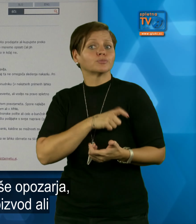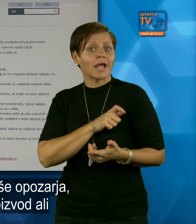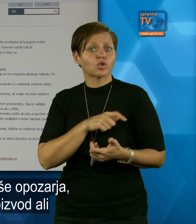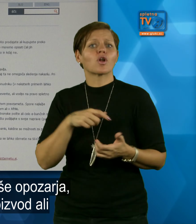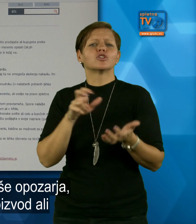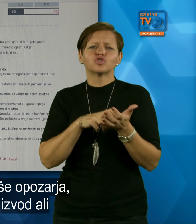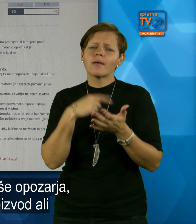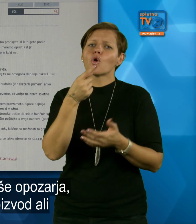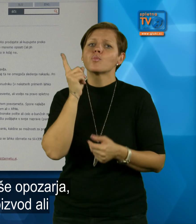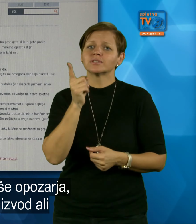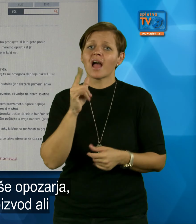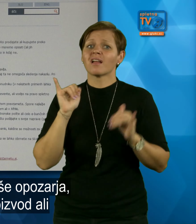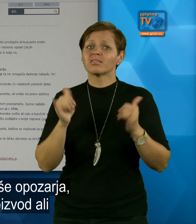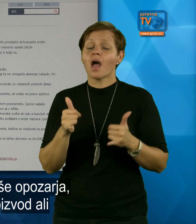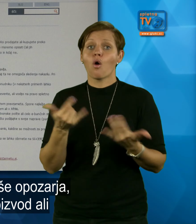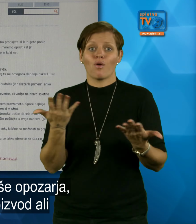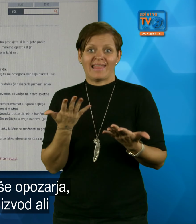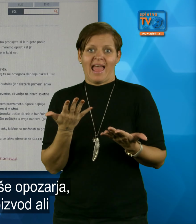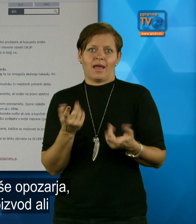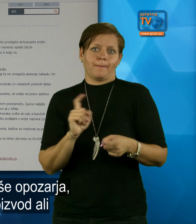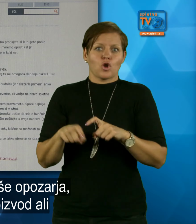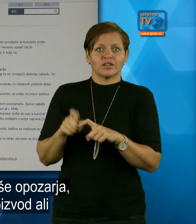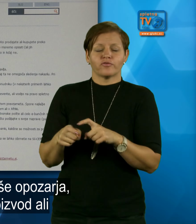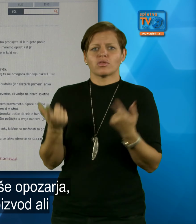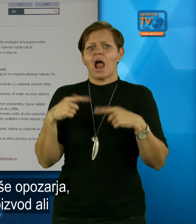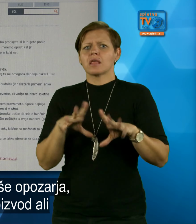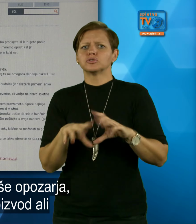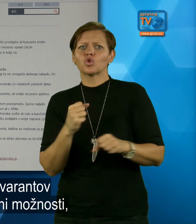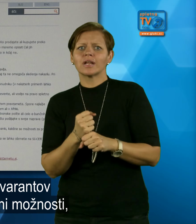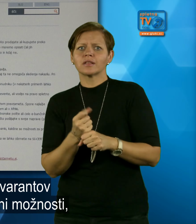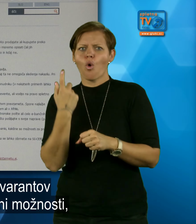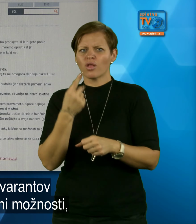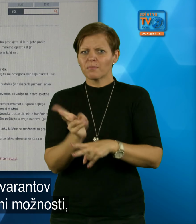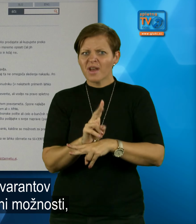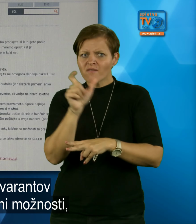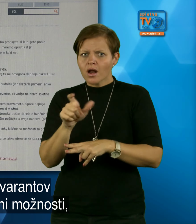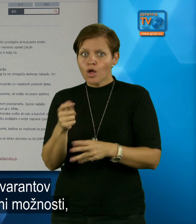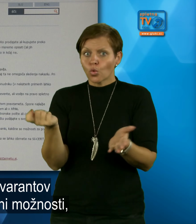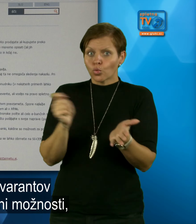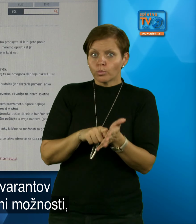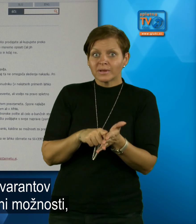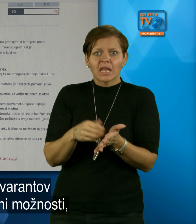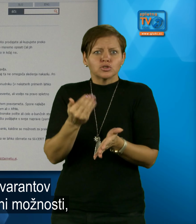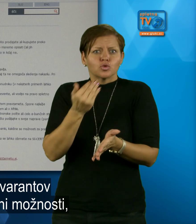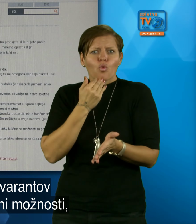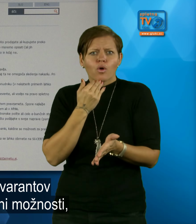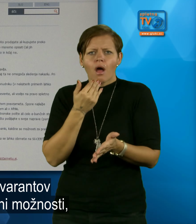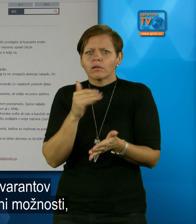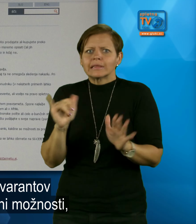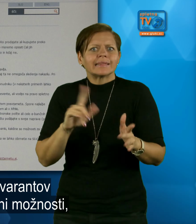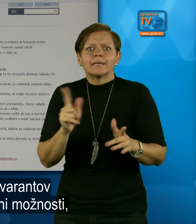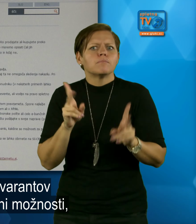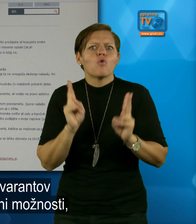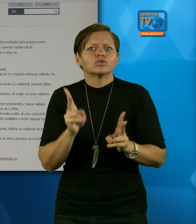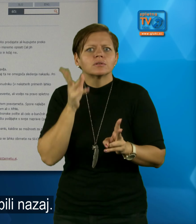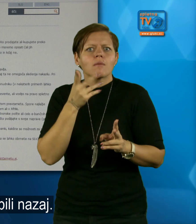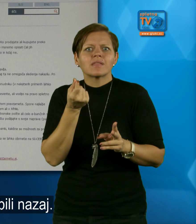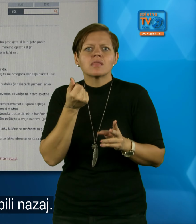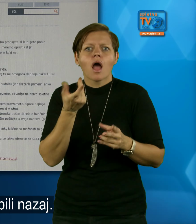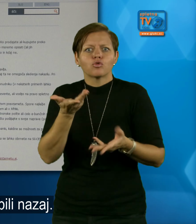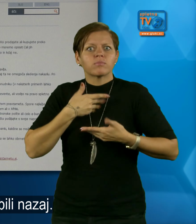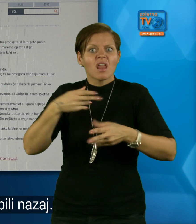Tržni inšpektorat še opozarja, da ko nek proizvod ali storitev od prevarantov kupite, skorajda ni možnosti, da bi